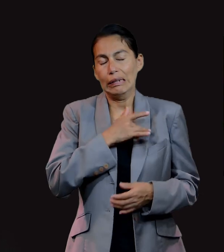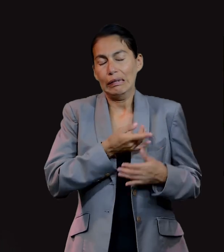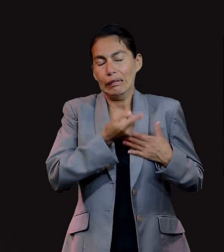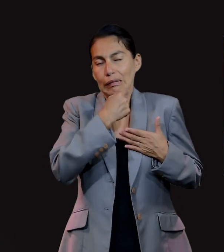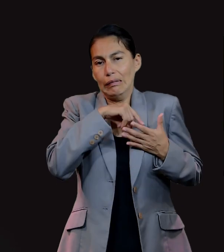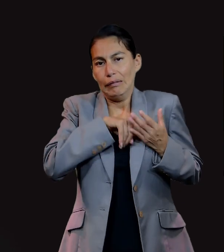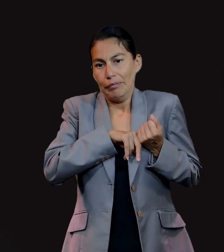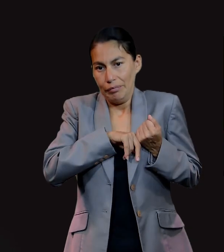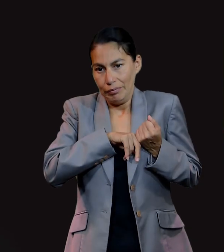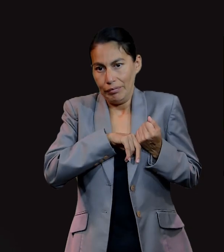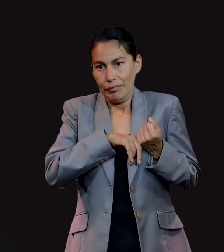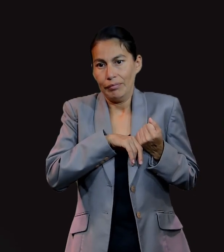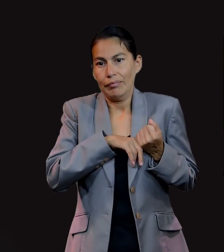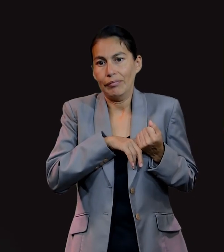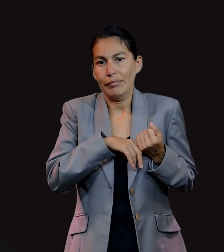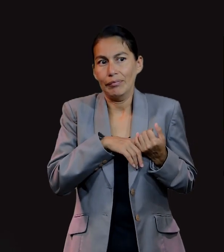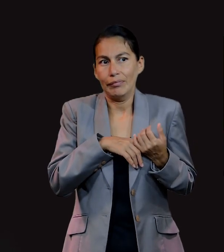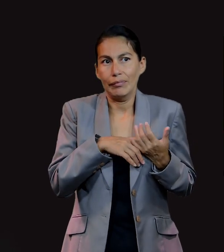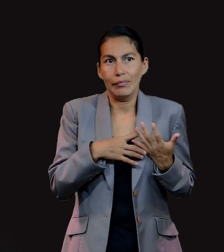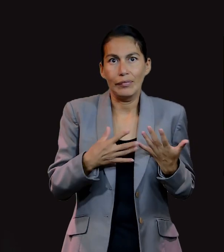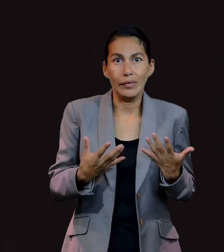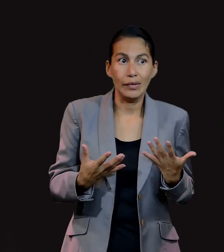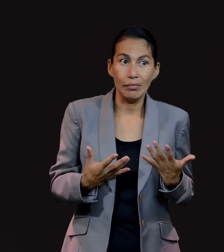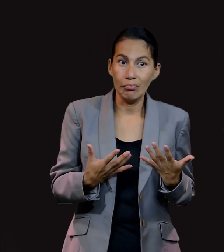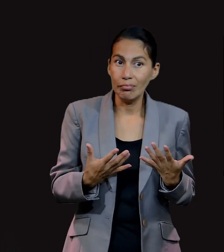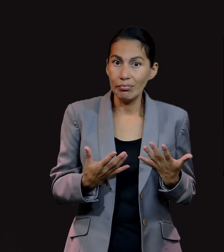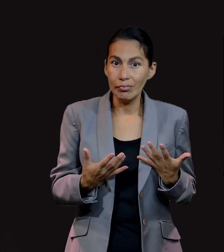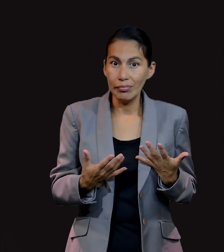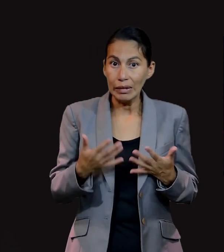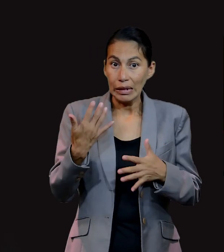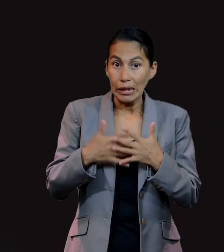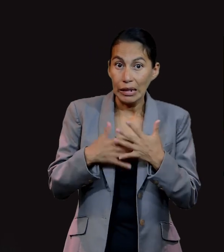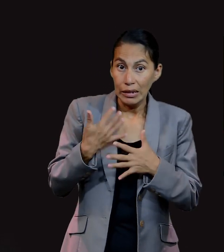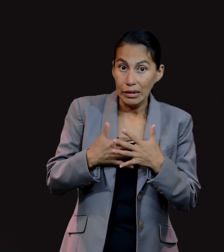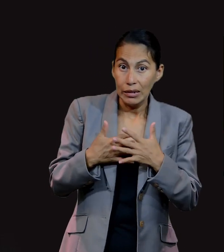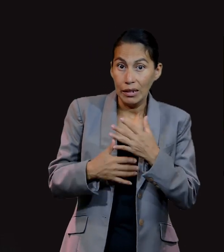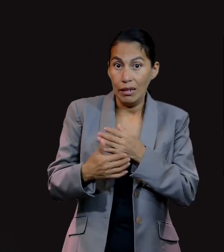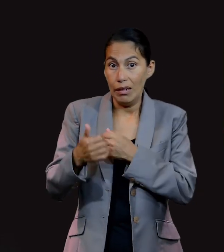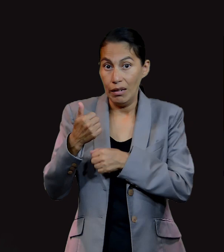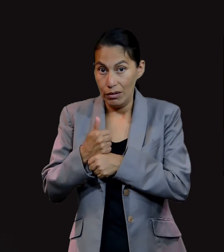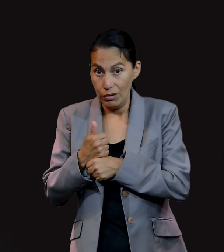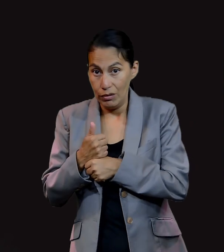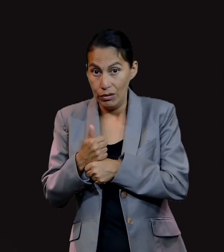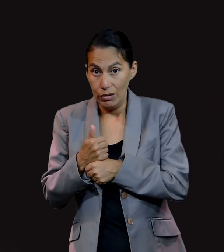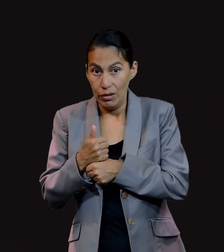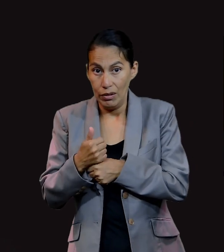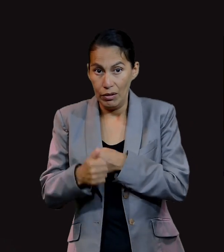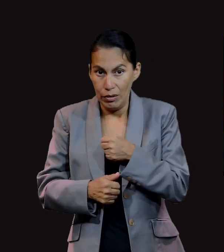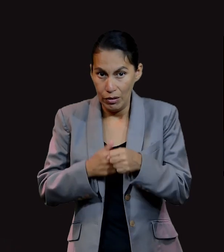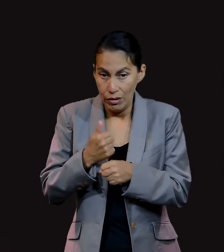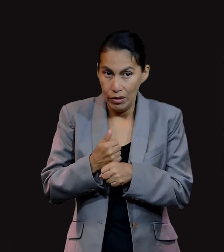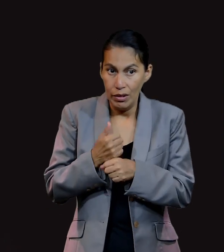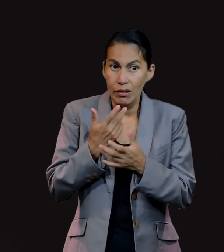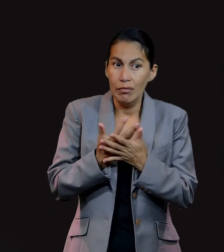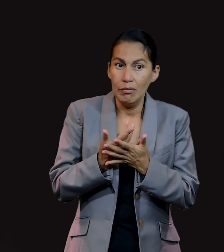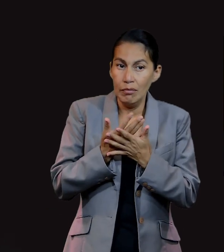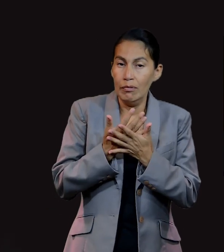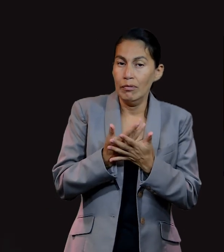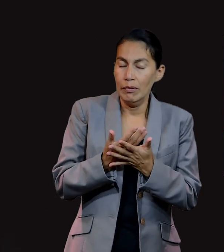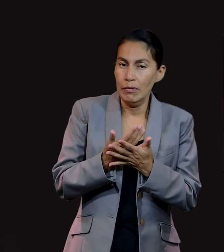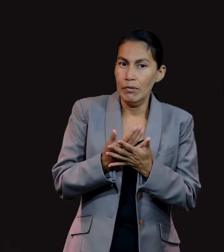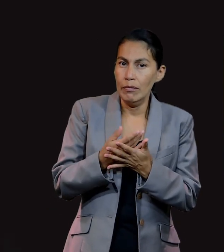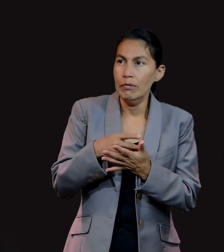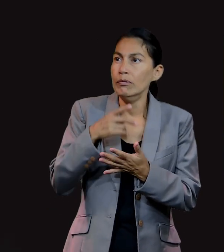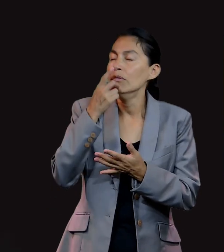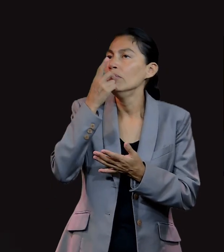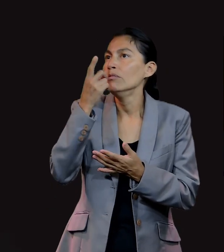digamos en mis adentros había pasado 15 años esperando pero yo